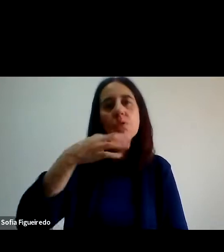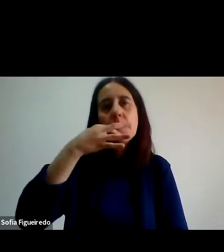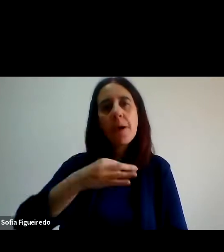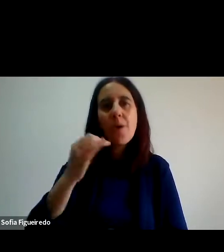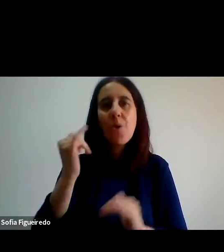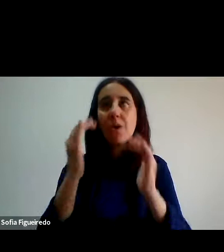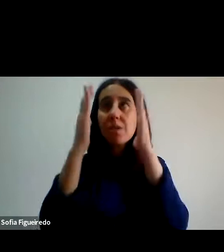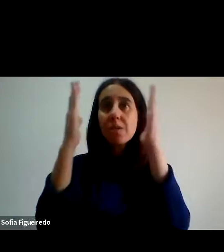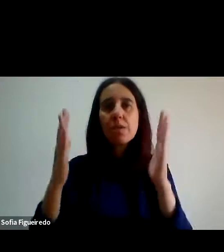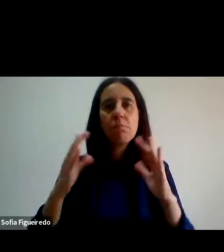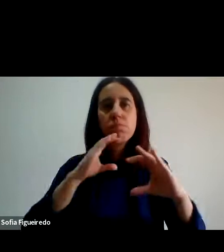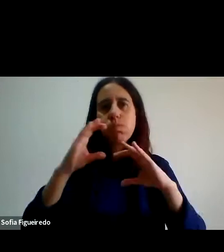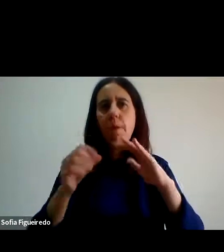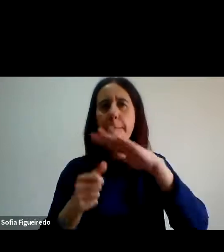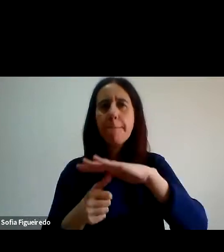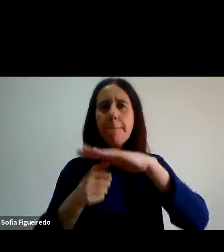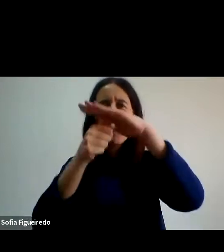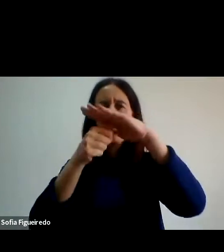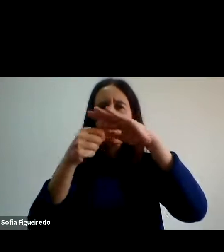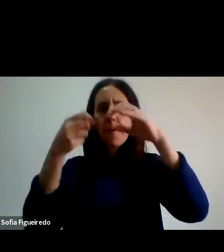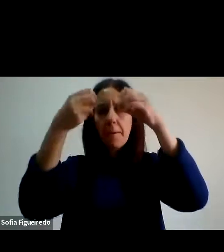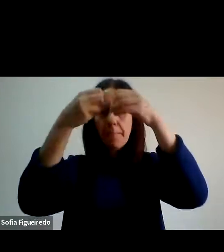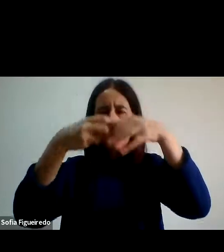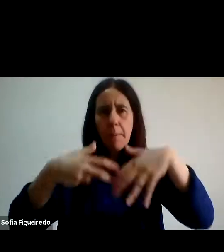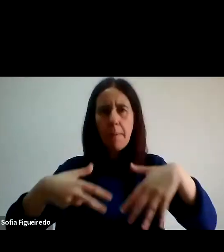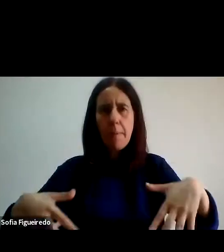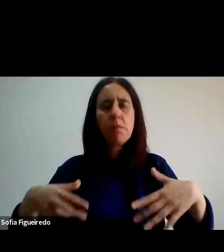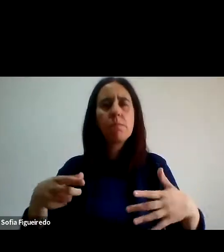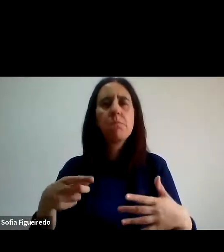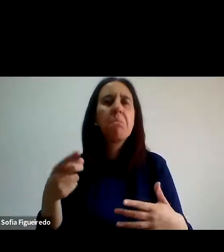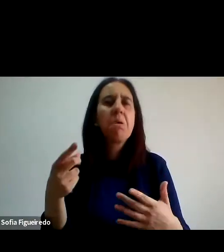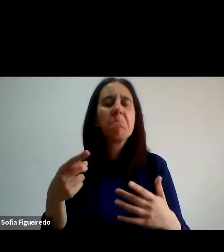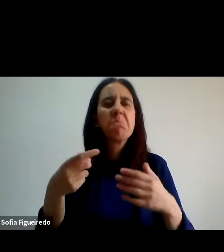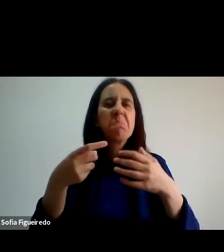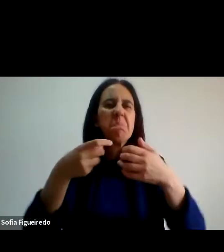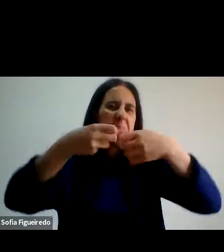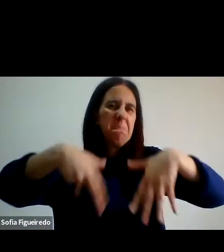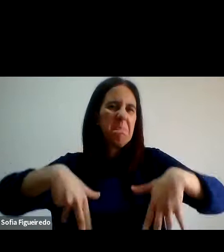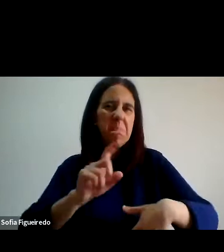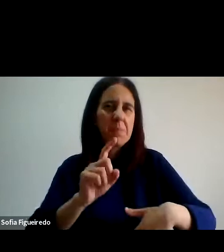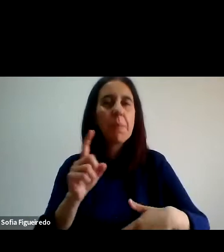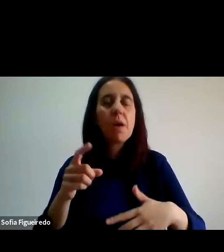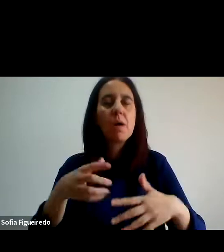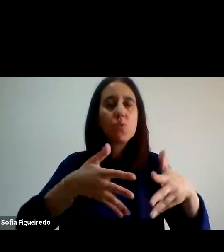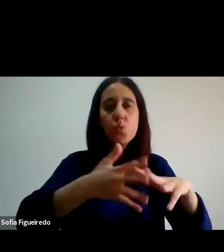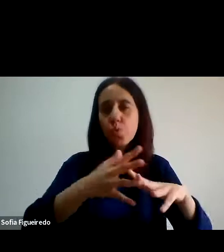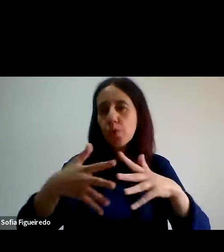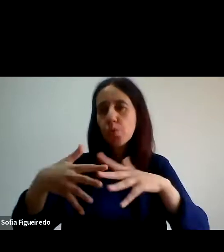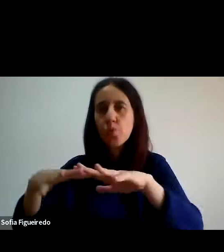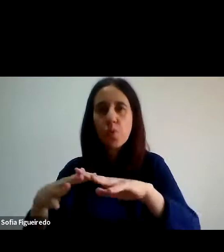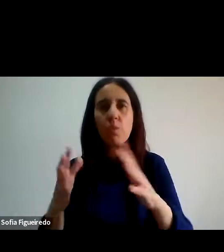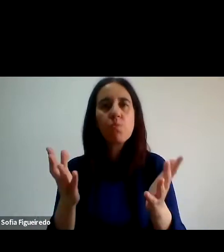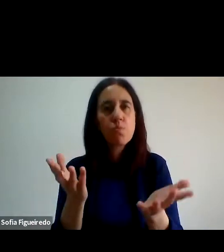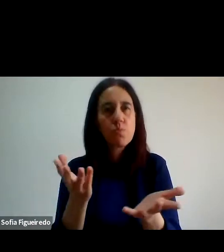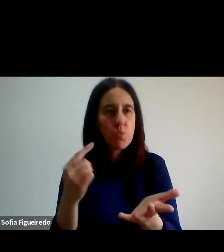Do topo a qualquer outro, nem falo em organizações hierárquicas, mas de uma estrutura a outra estrutura, todas as